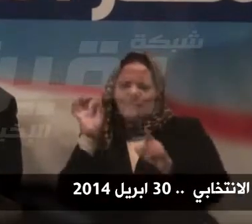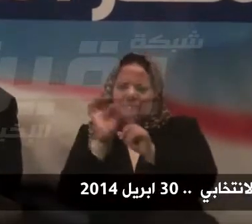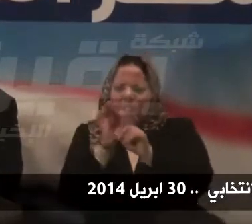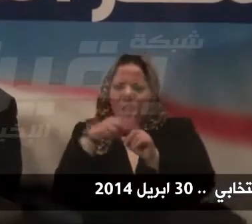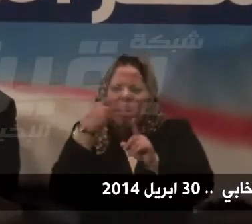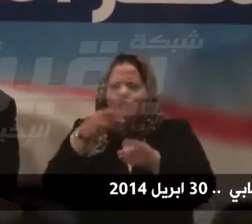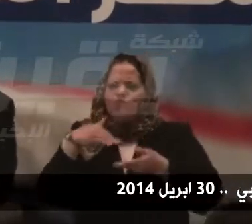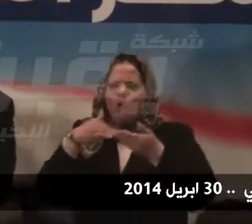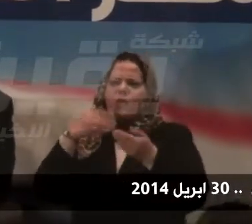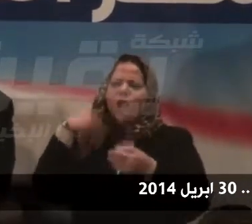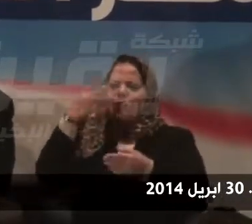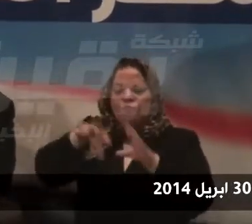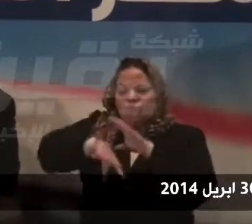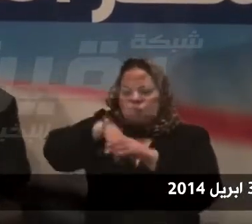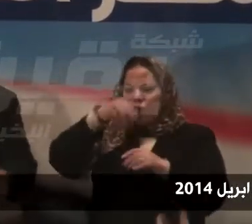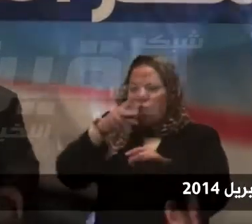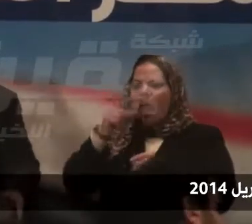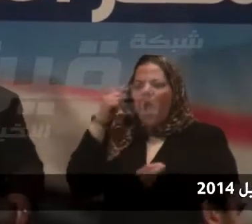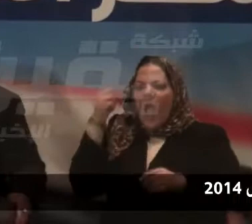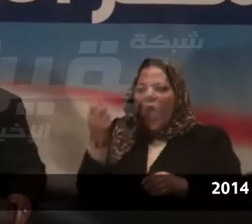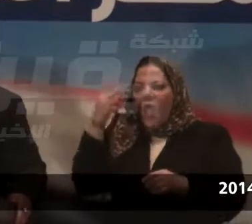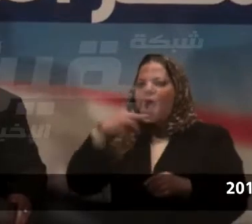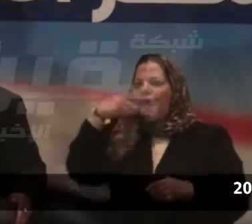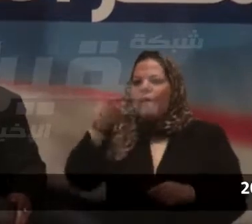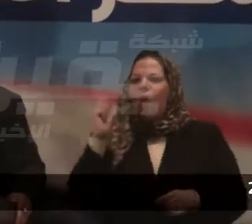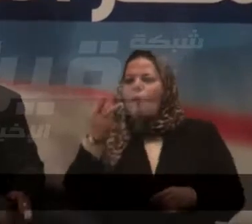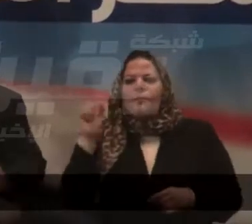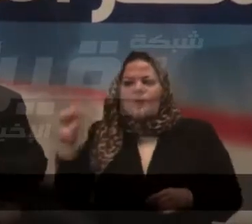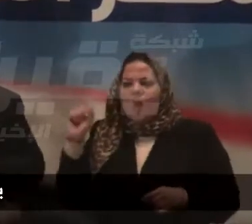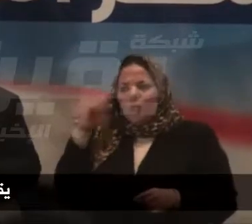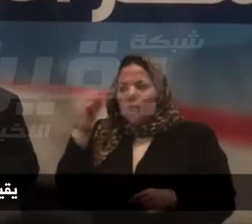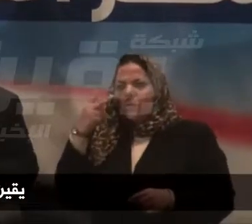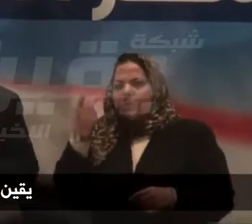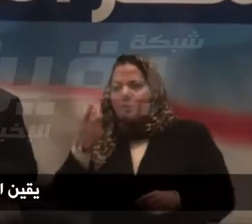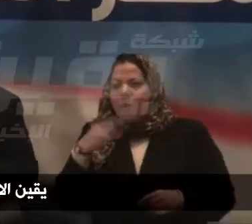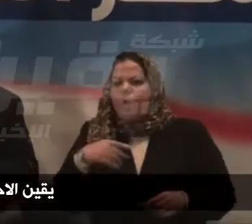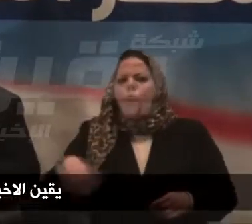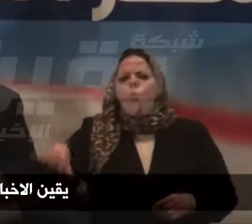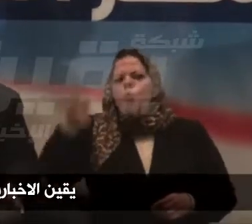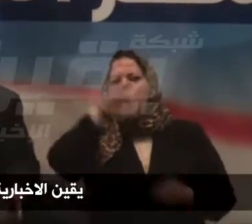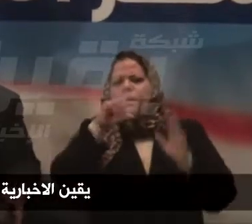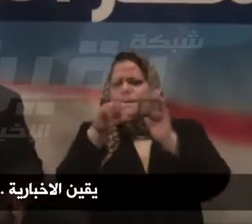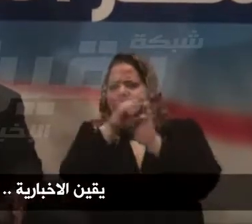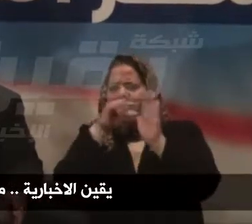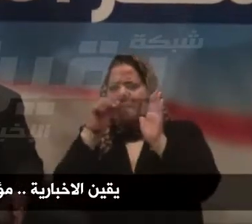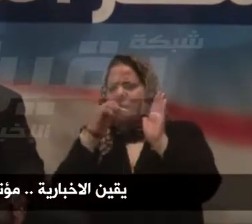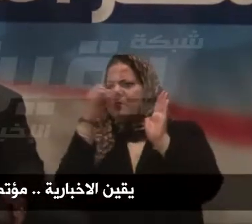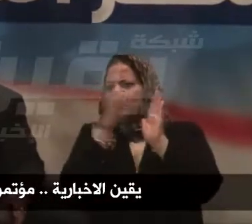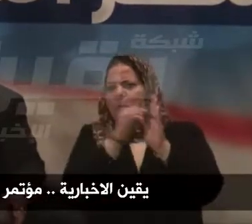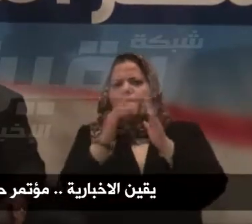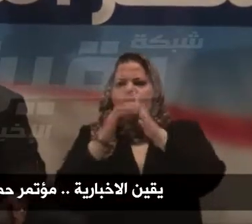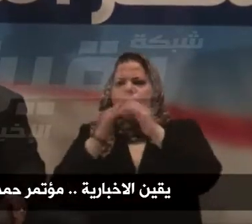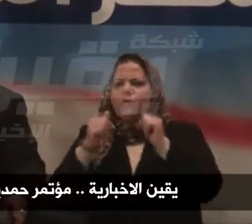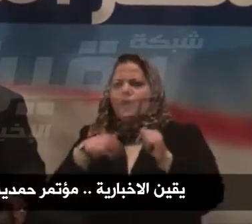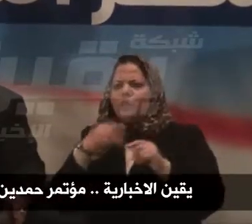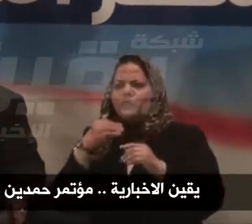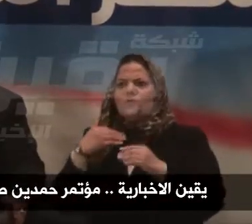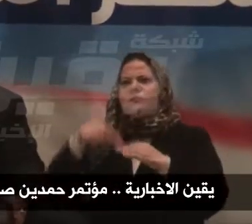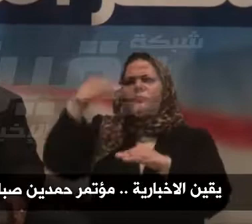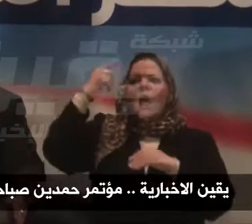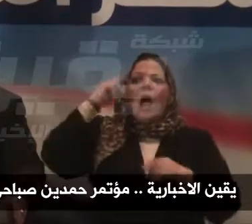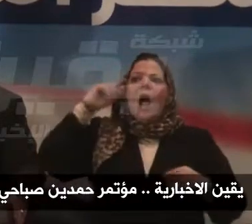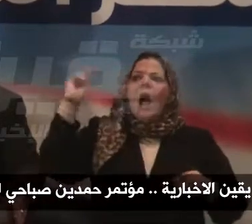او هدخل في المشكله. انتوا عارفين المشكله، مش عايز اتكلم في الحل كتير. كل اللي احنا عايزينه في البرنامج وصول مصر الى المعدل